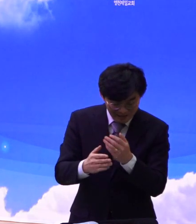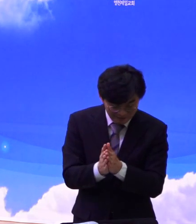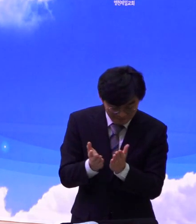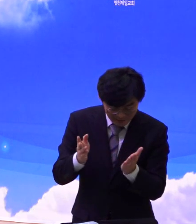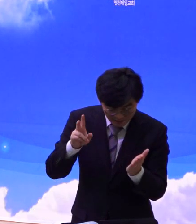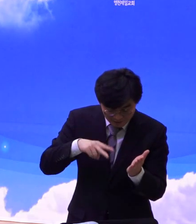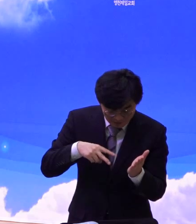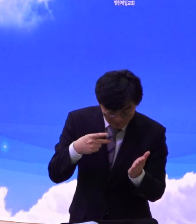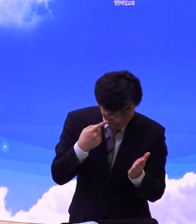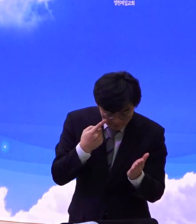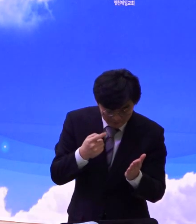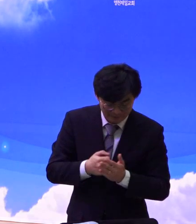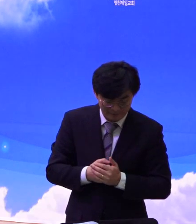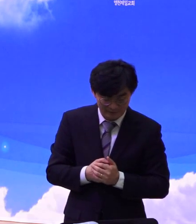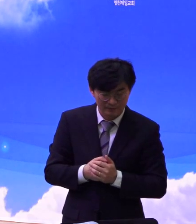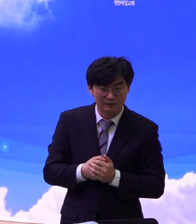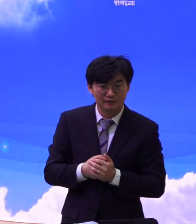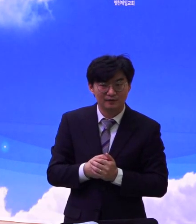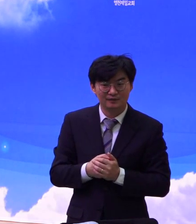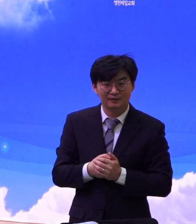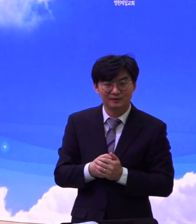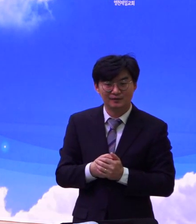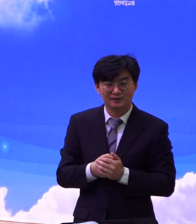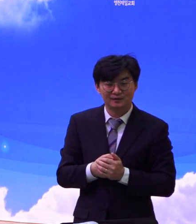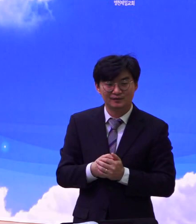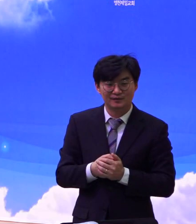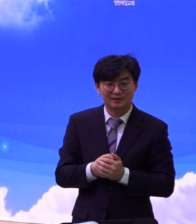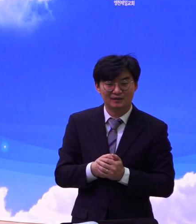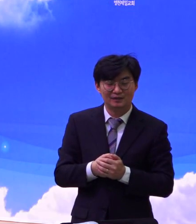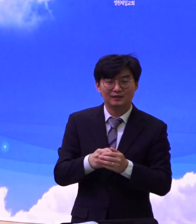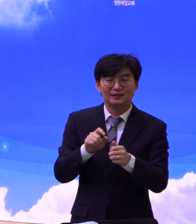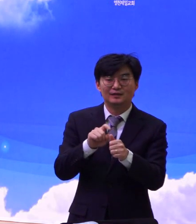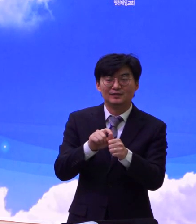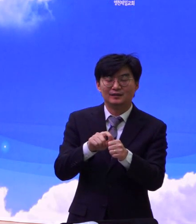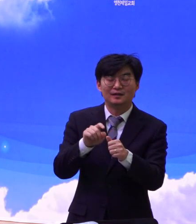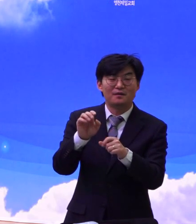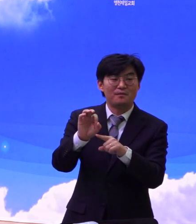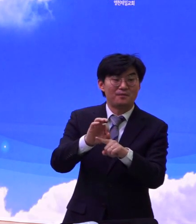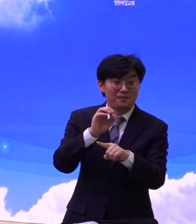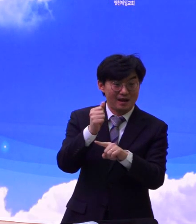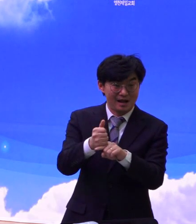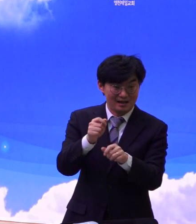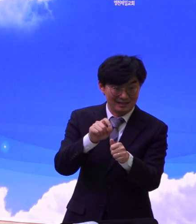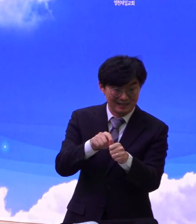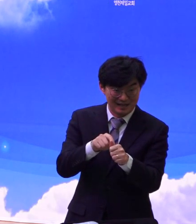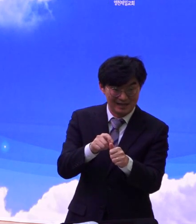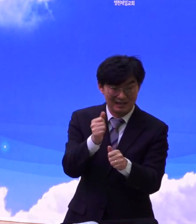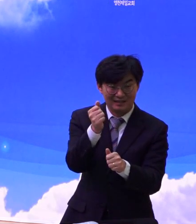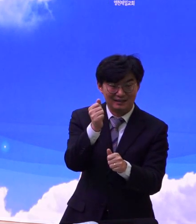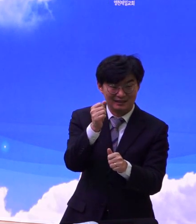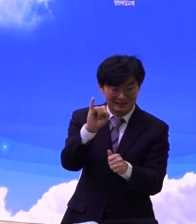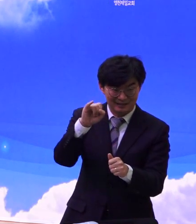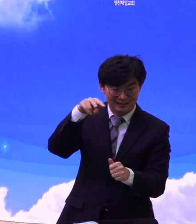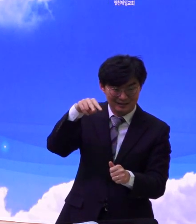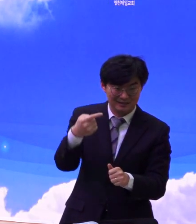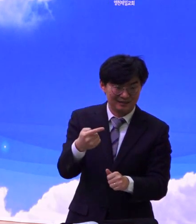6절 이렇게 읽어왔는데, 먼저 히스기야가 하나님과 연합하고 하나님을